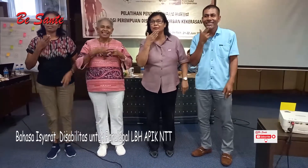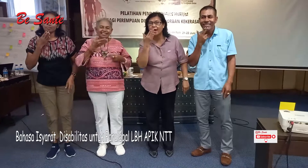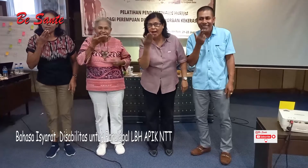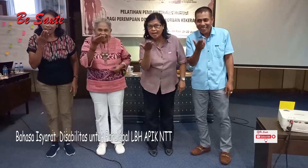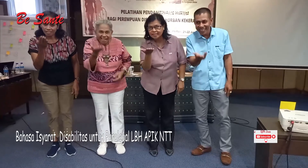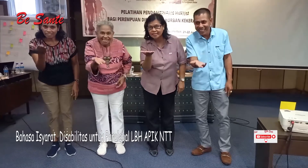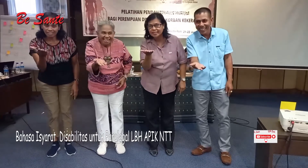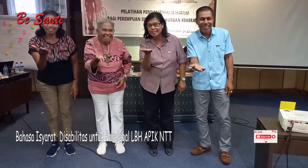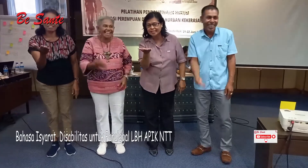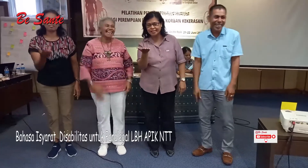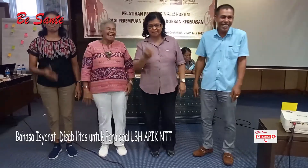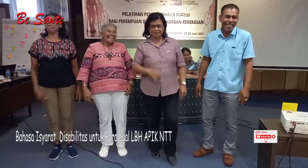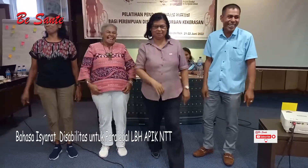Ibu pergi ke